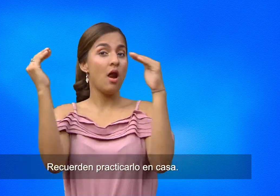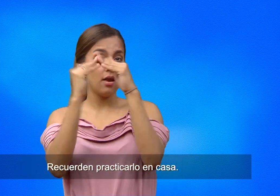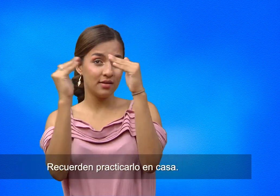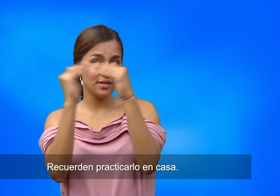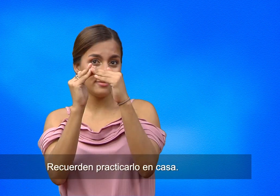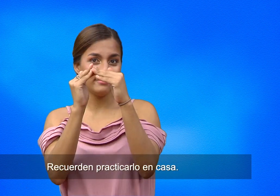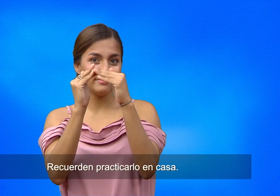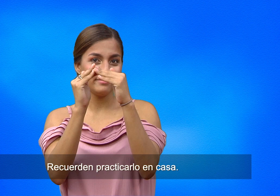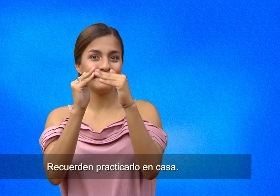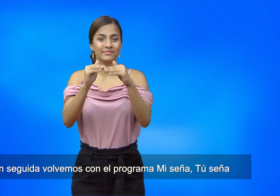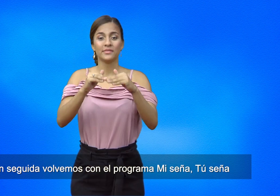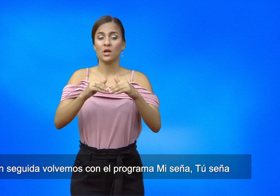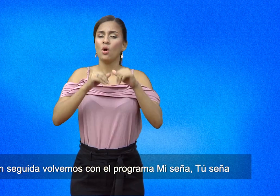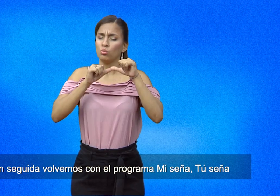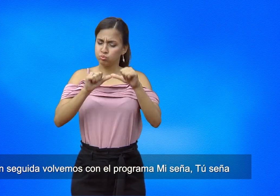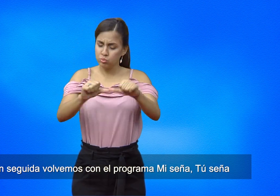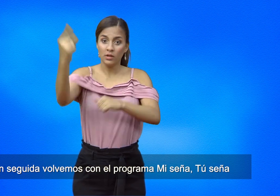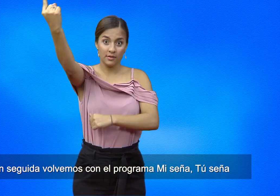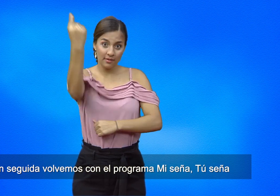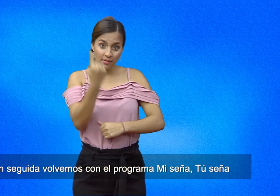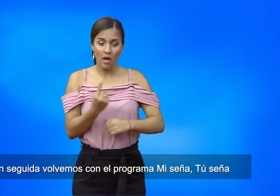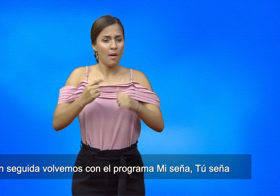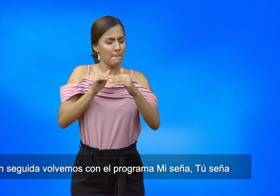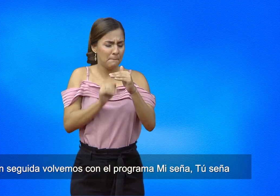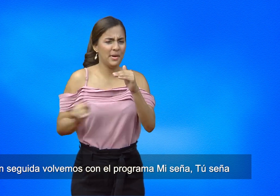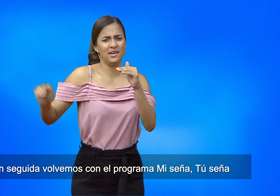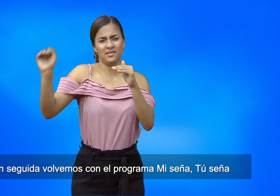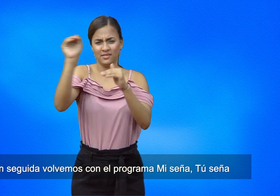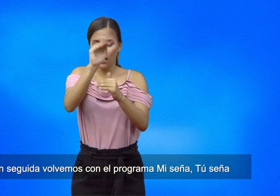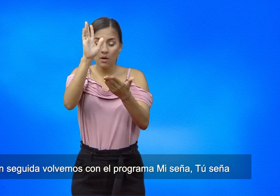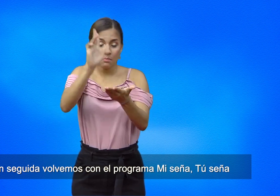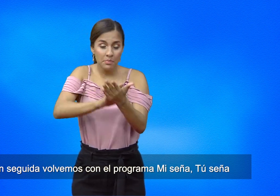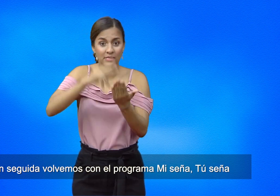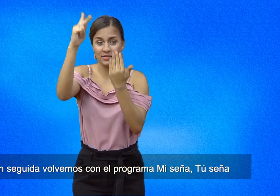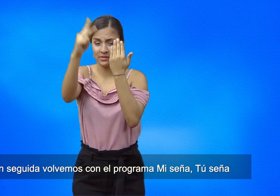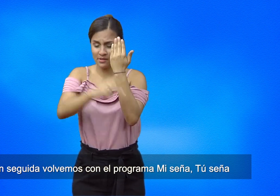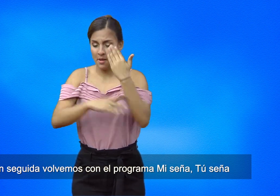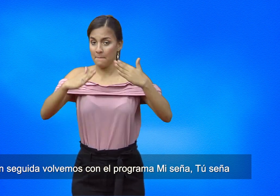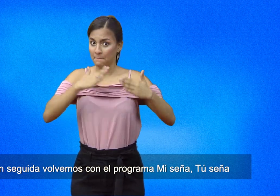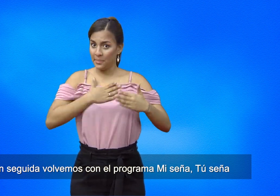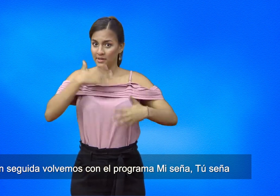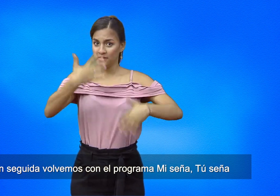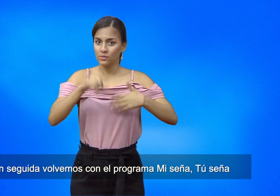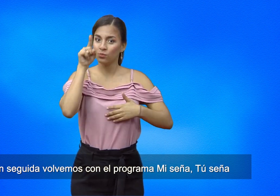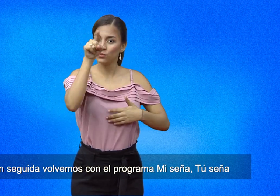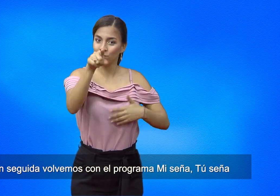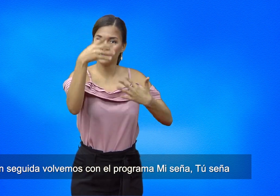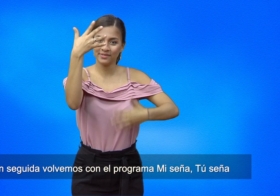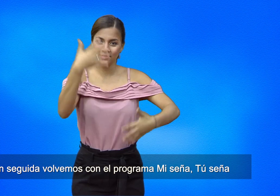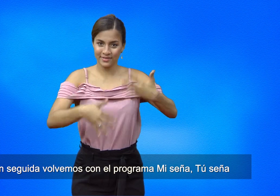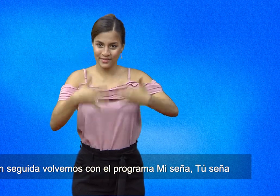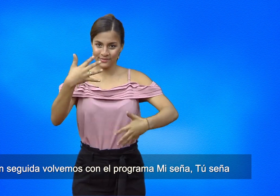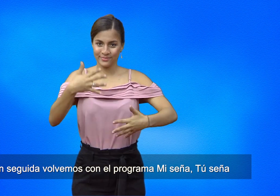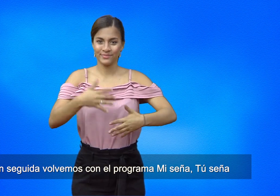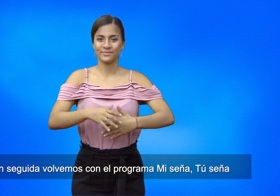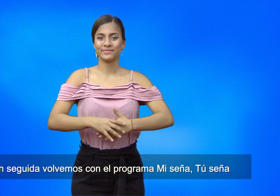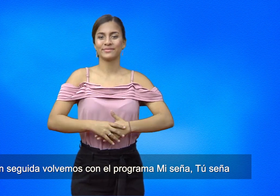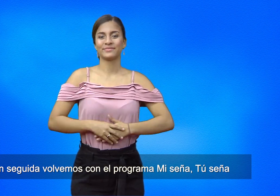casa enseguida volvemos con más del programa diseña tu señal